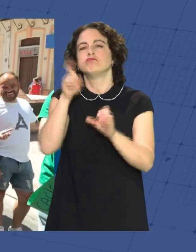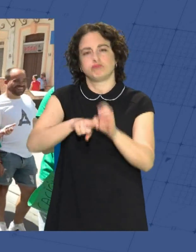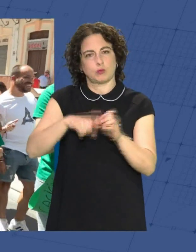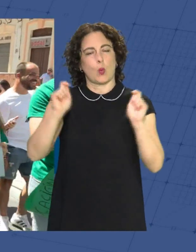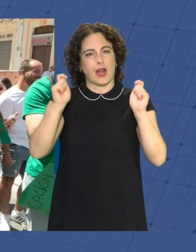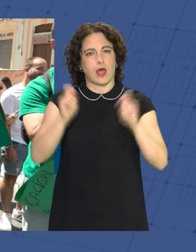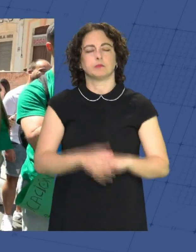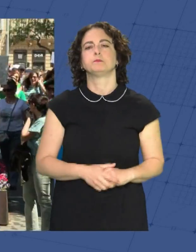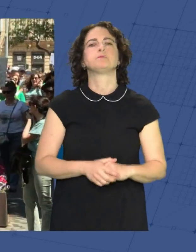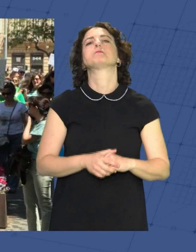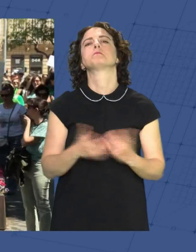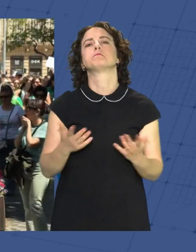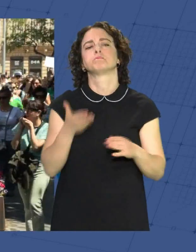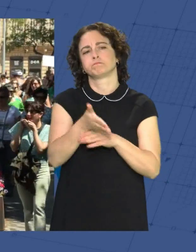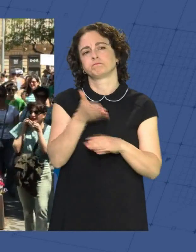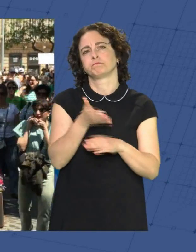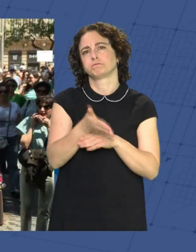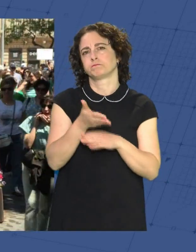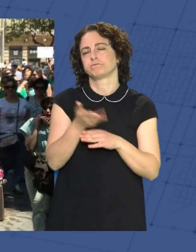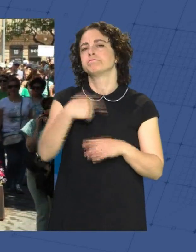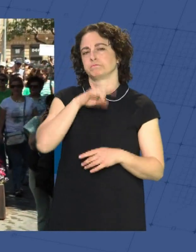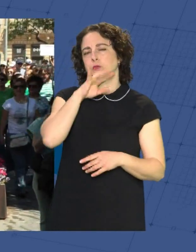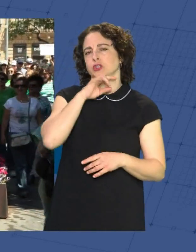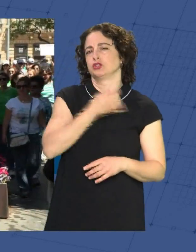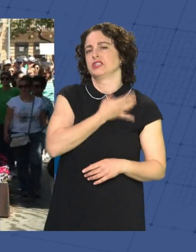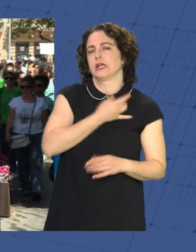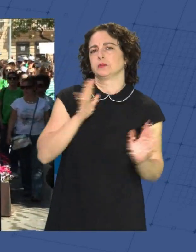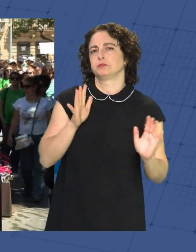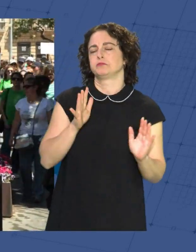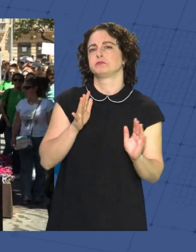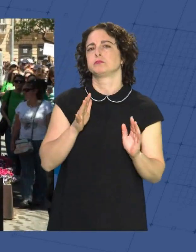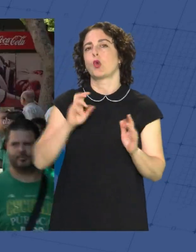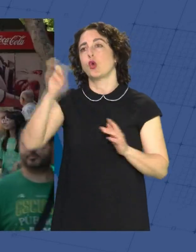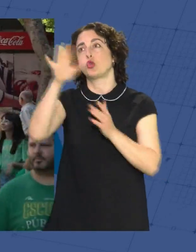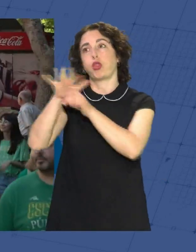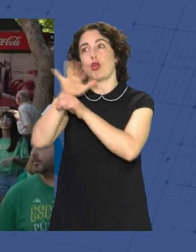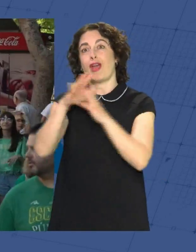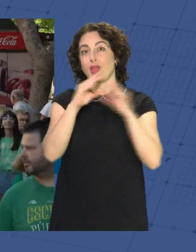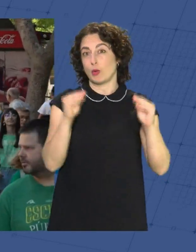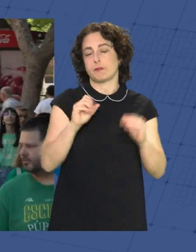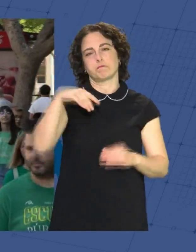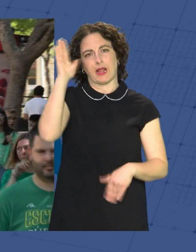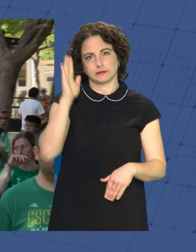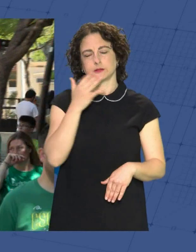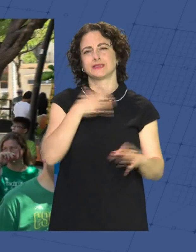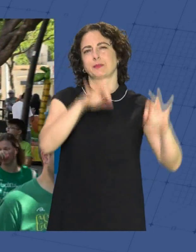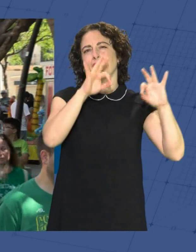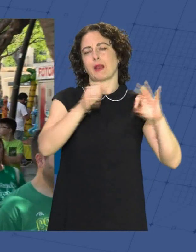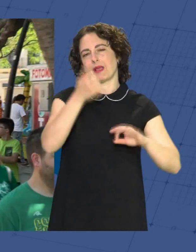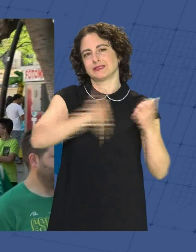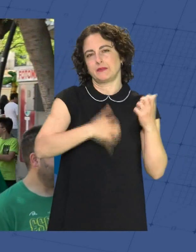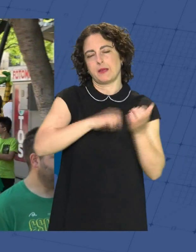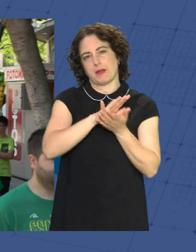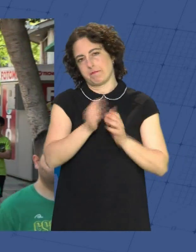la huelga. Una asistencia que contenta a los sindicatos y que ha sido mayor en otros puntos de Andalucía, especialmente Sevilla y